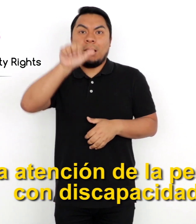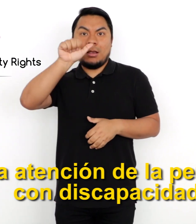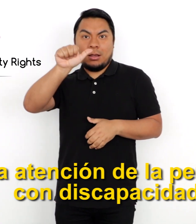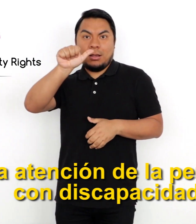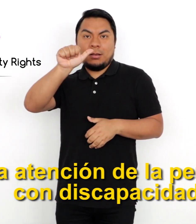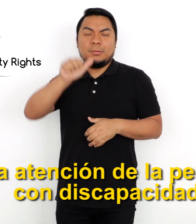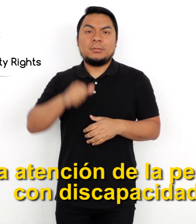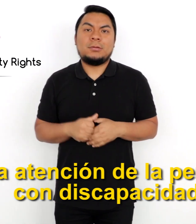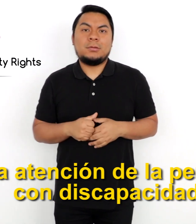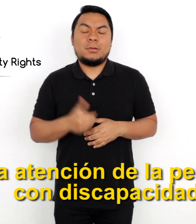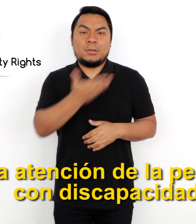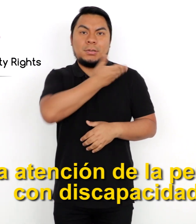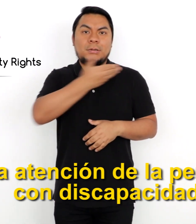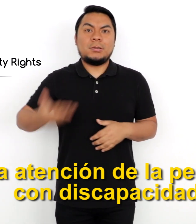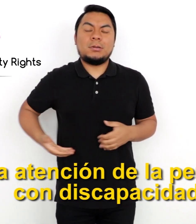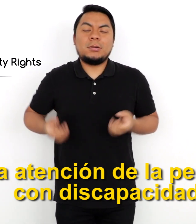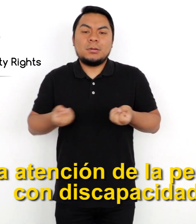de la persona con discapacidad